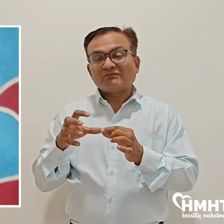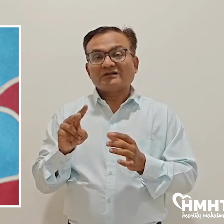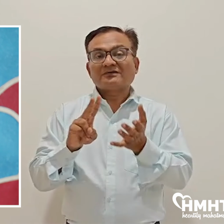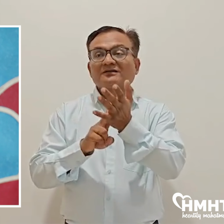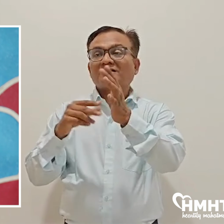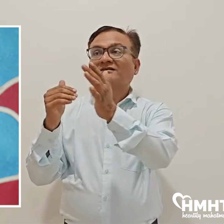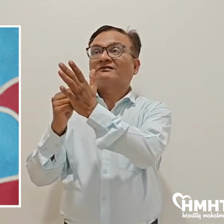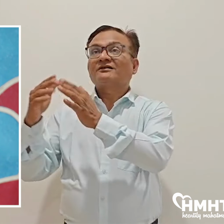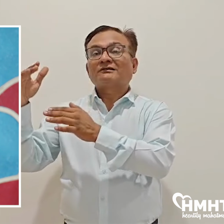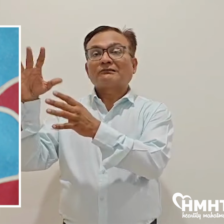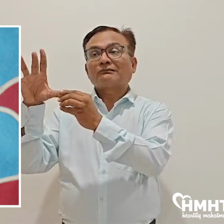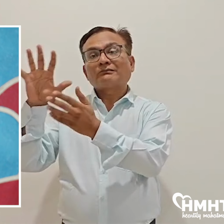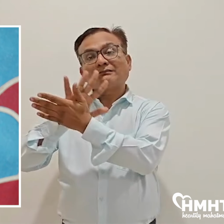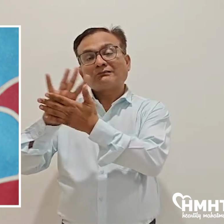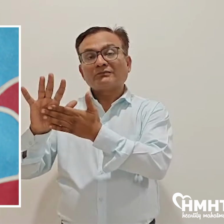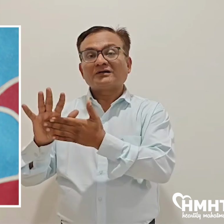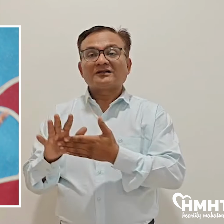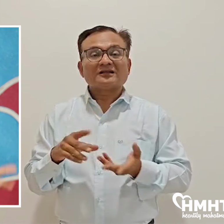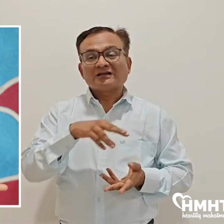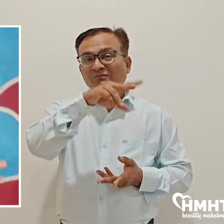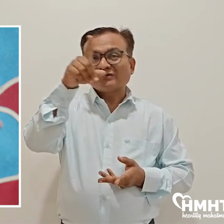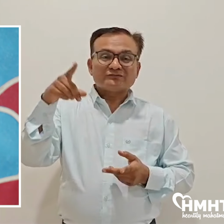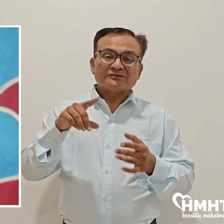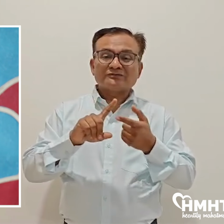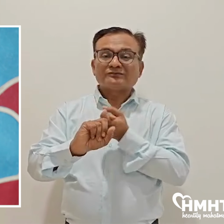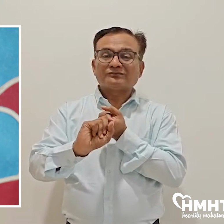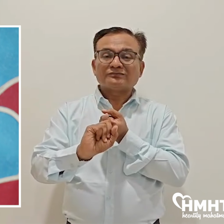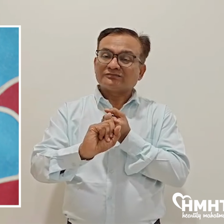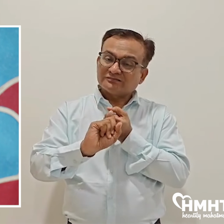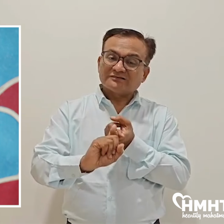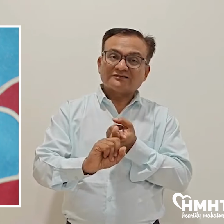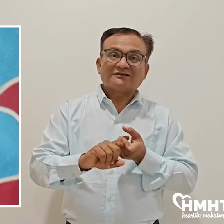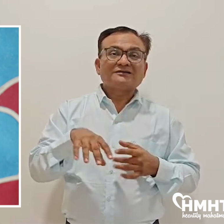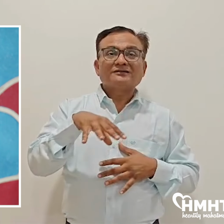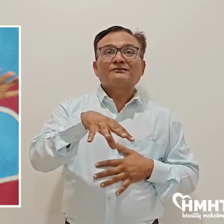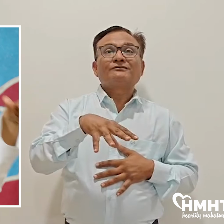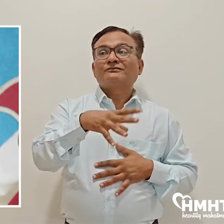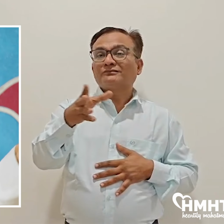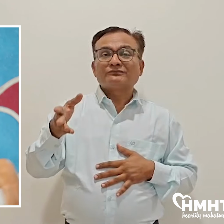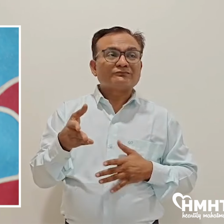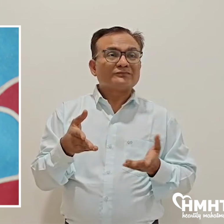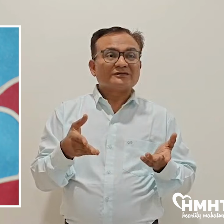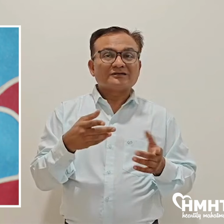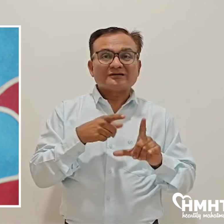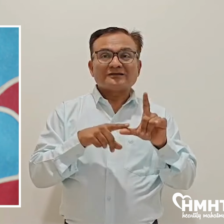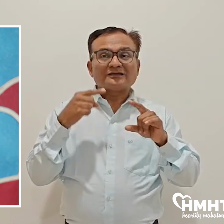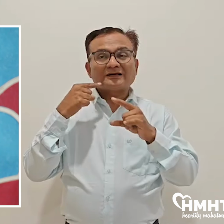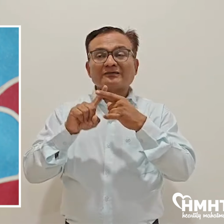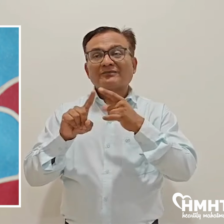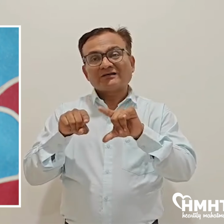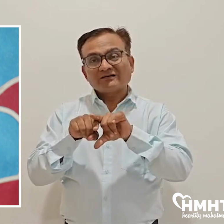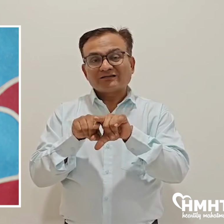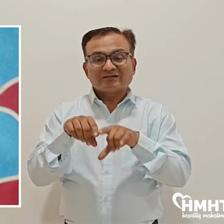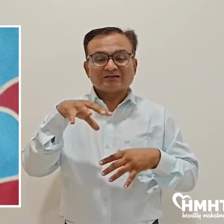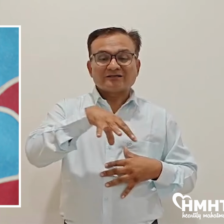તો 14 પૂરી થઈ ગઈ કહેશે. એટલે આ બધું રિલેટિવ સત્ય છે. કાળને આધારે, ક્ષેત્રને આધારે એ સત્ય બધું ગણાય છે. એ